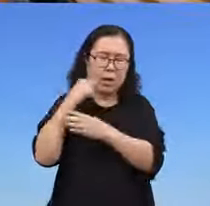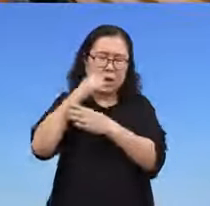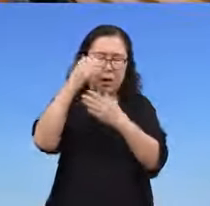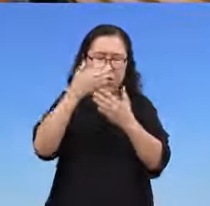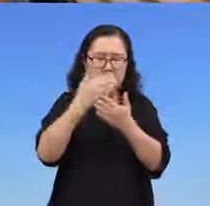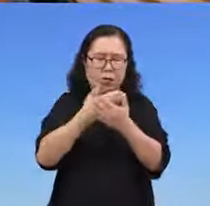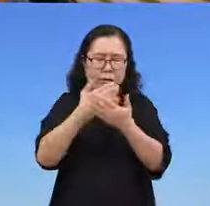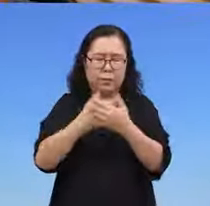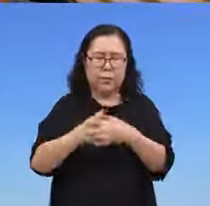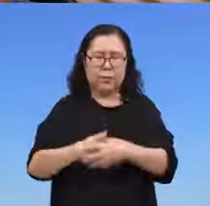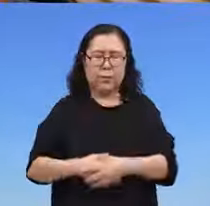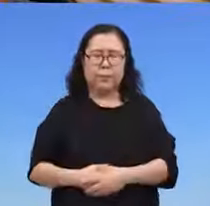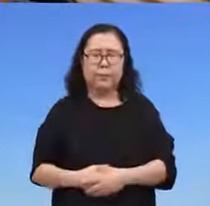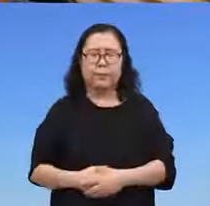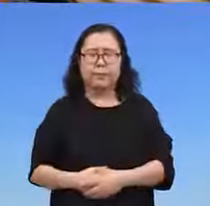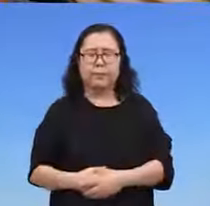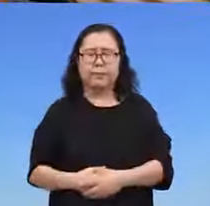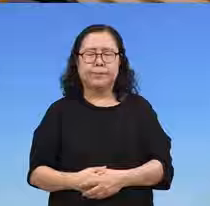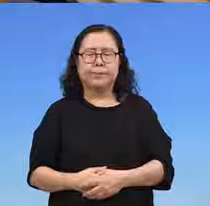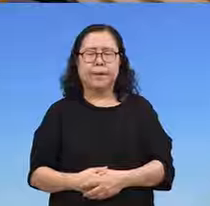주시옵소서.